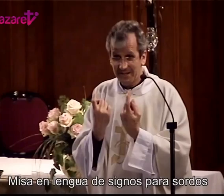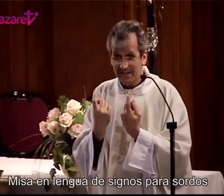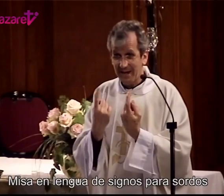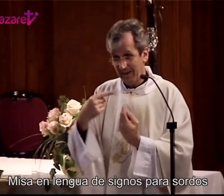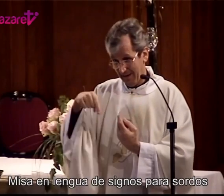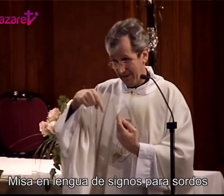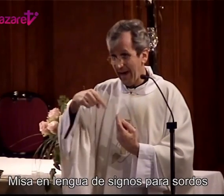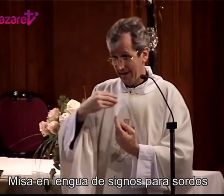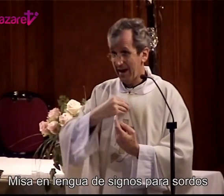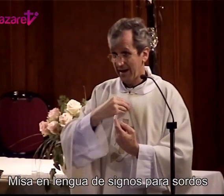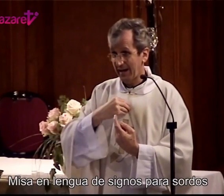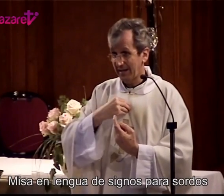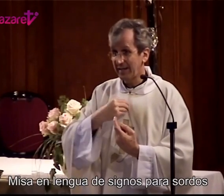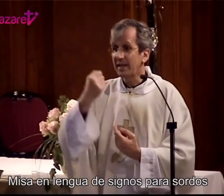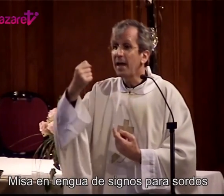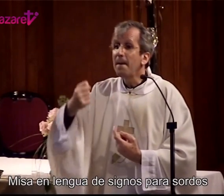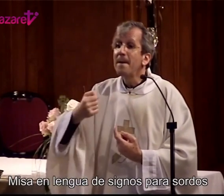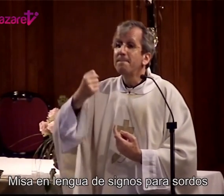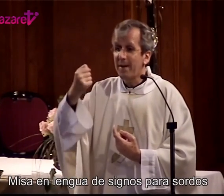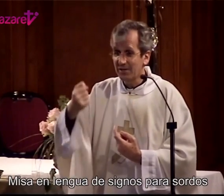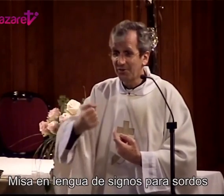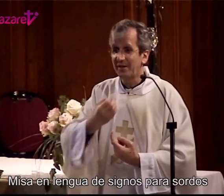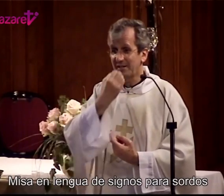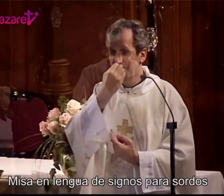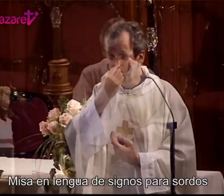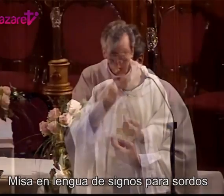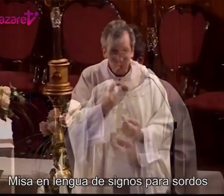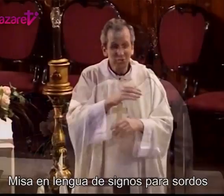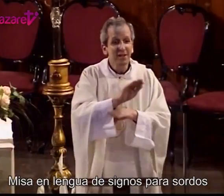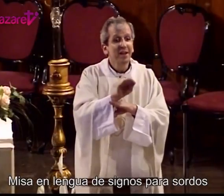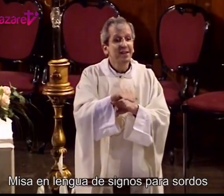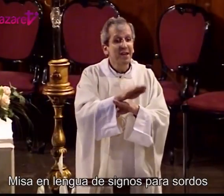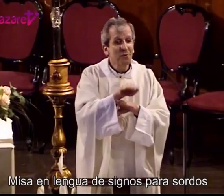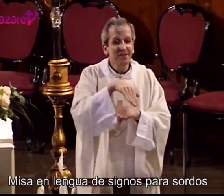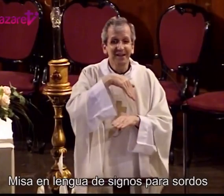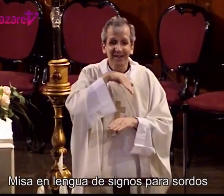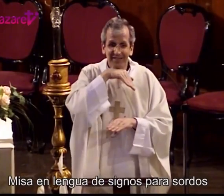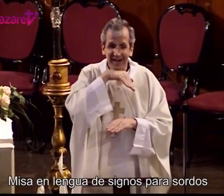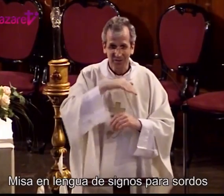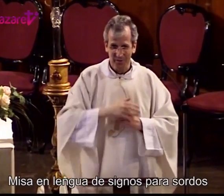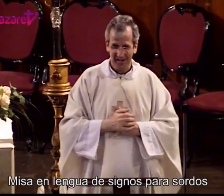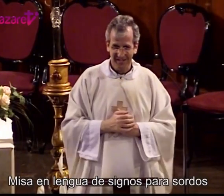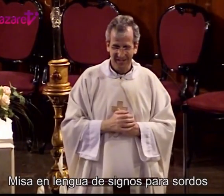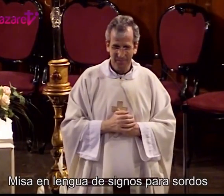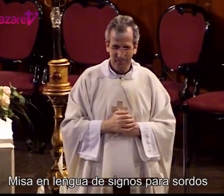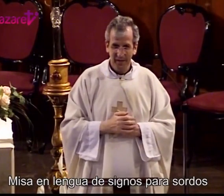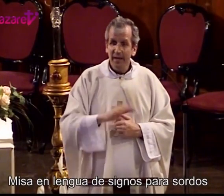necesidad que hay en la Iglesia de pastores buenos que cuiden de las ovejas.